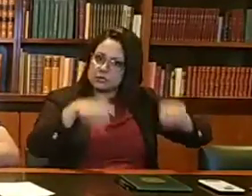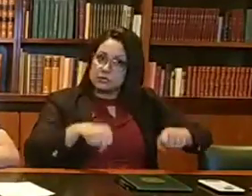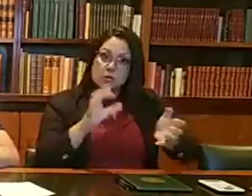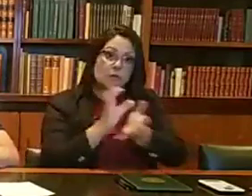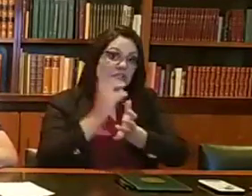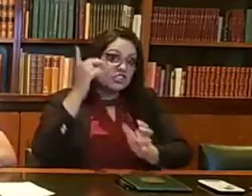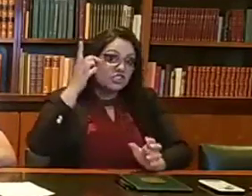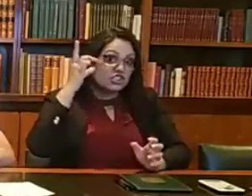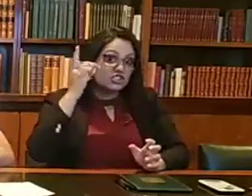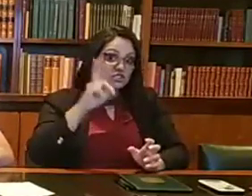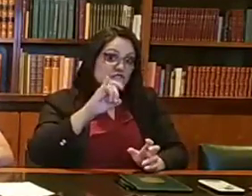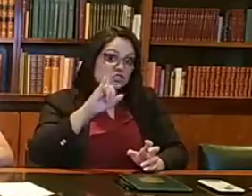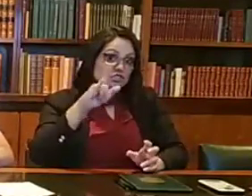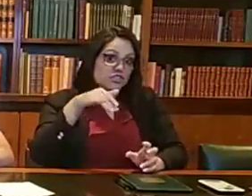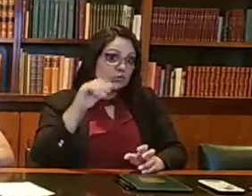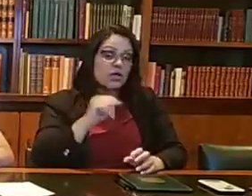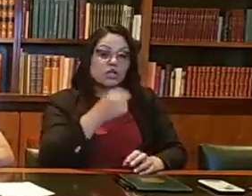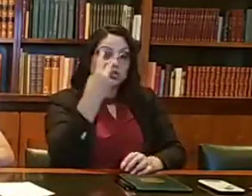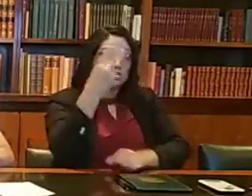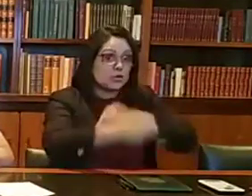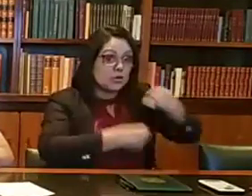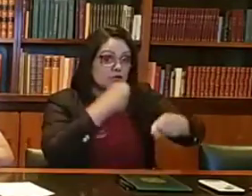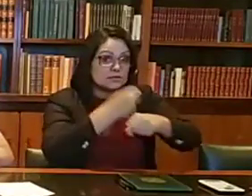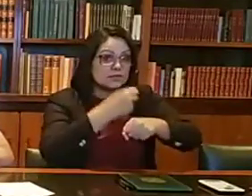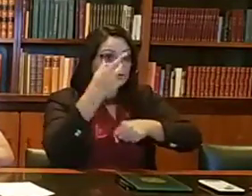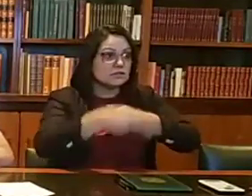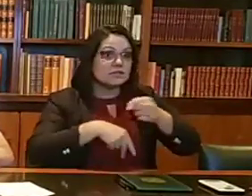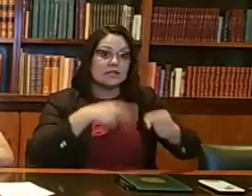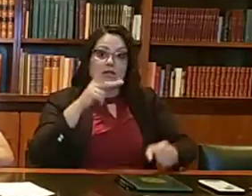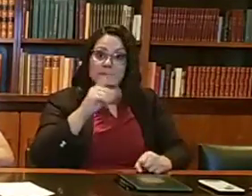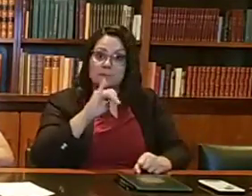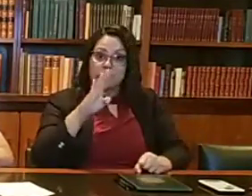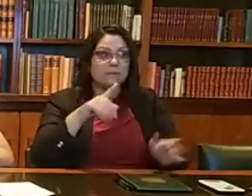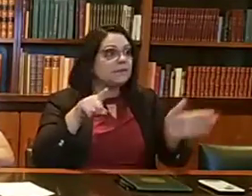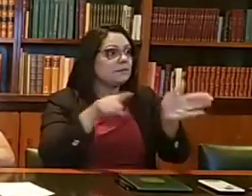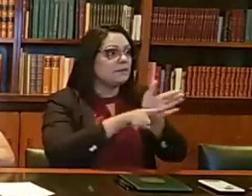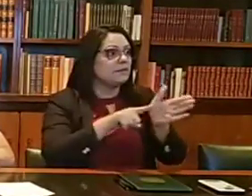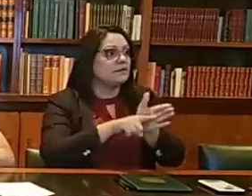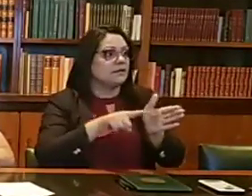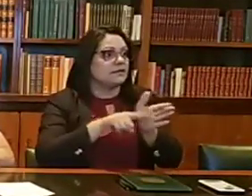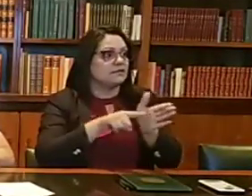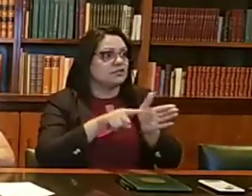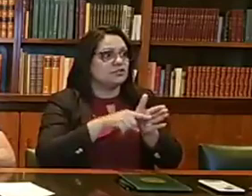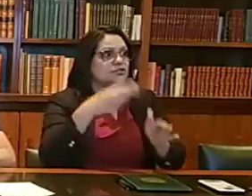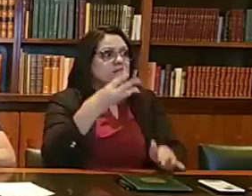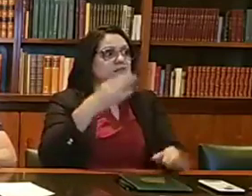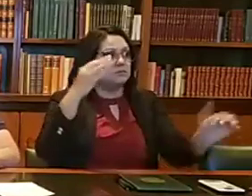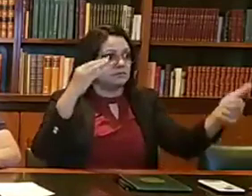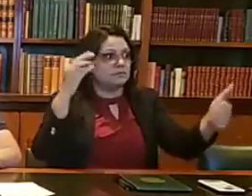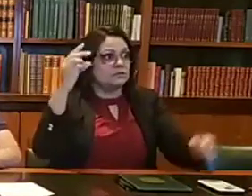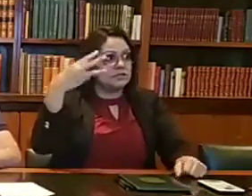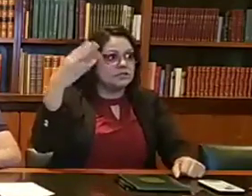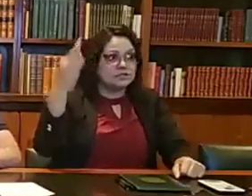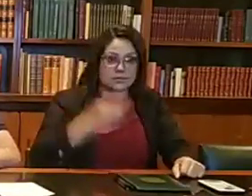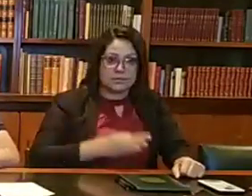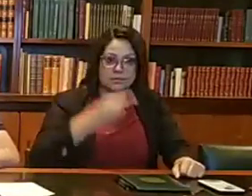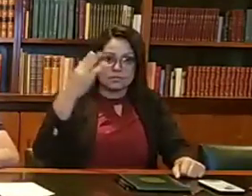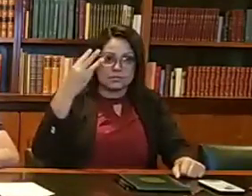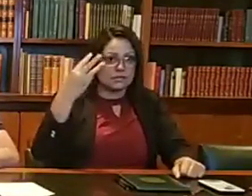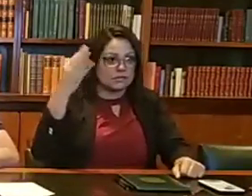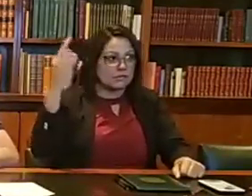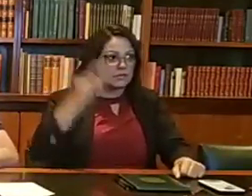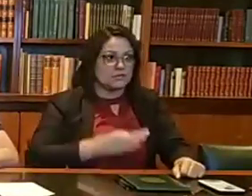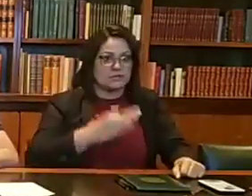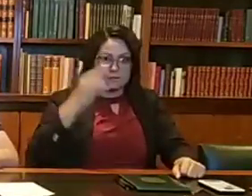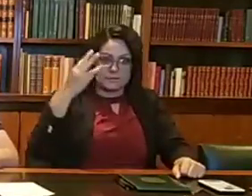tivemos dois anos consecutivos de PIB negativo de 3,5% e 3,3%. Né? Gostaríamos que não fosse